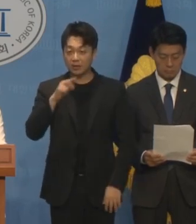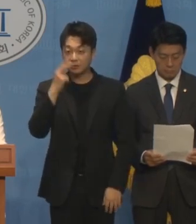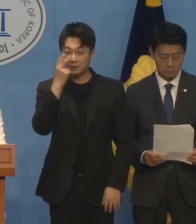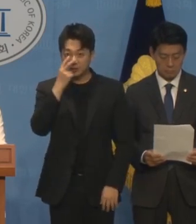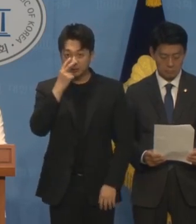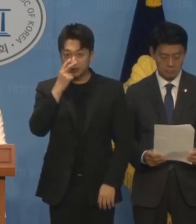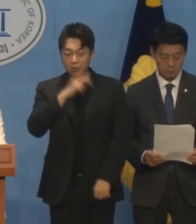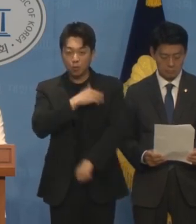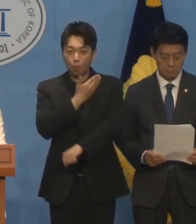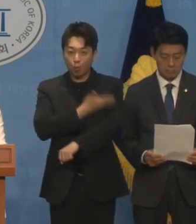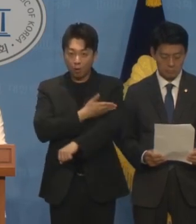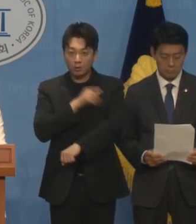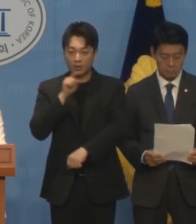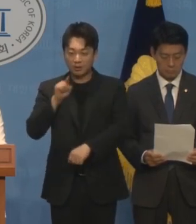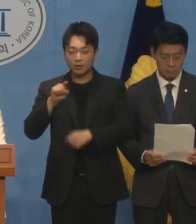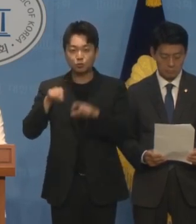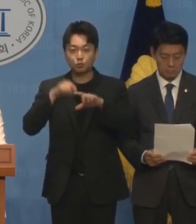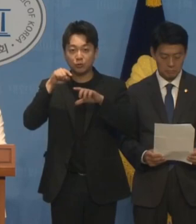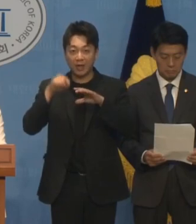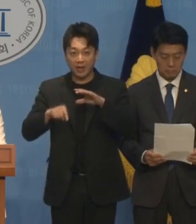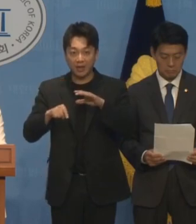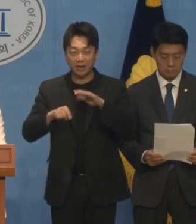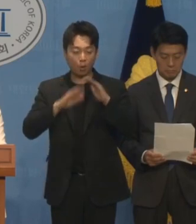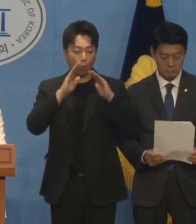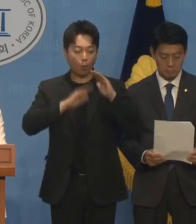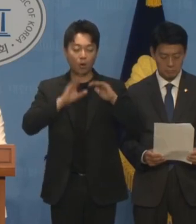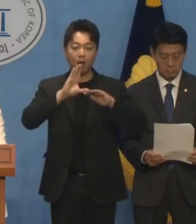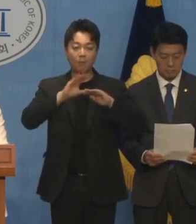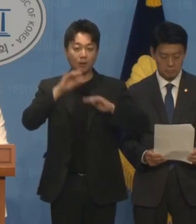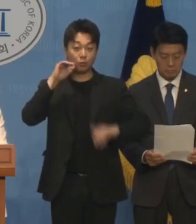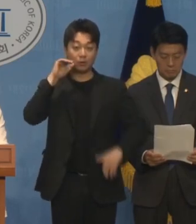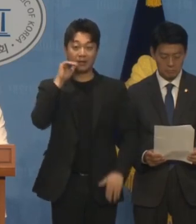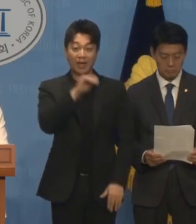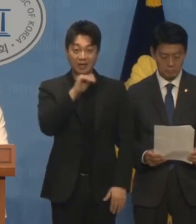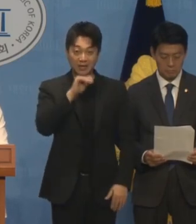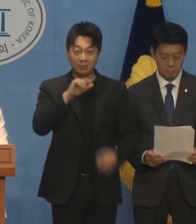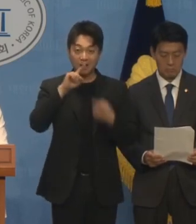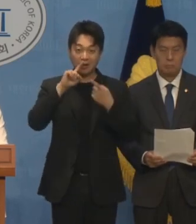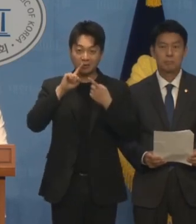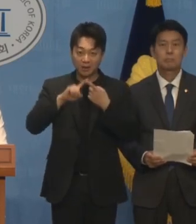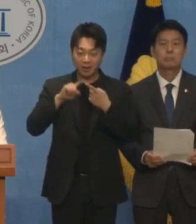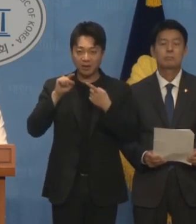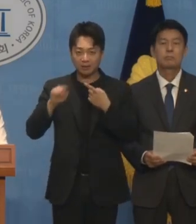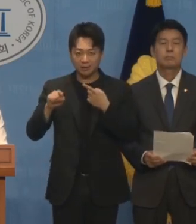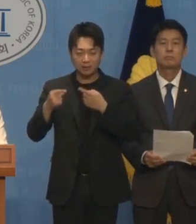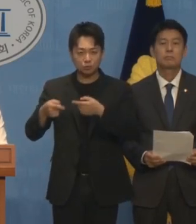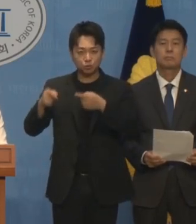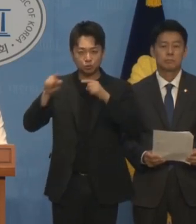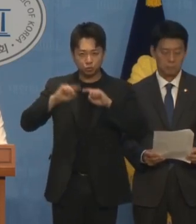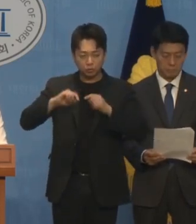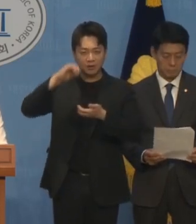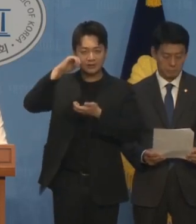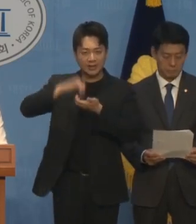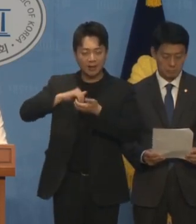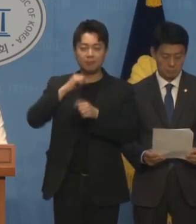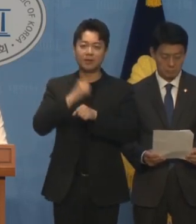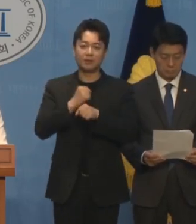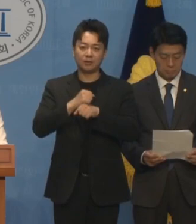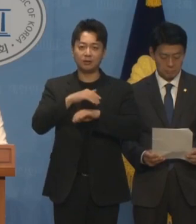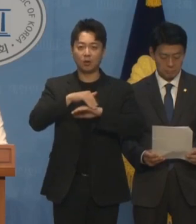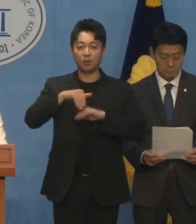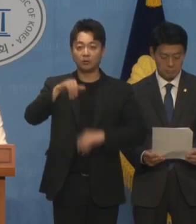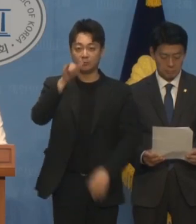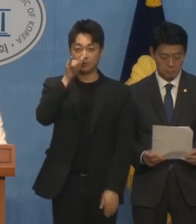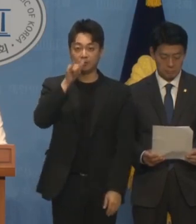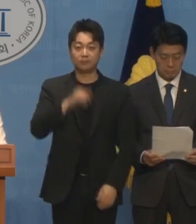의결 사항 중 공영방송 인사 관련 안건 개의에 필요한 최소한의 출석 인원수를 규정하고자 합니다. 특히